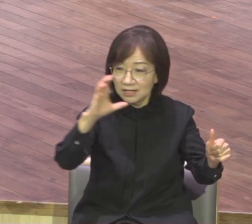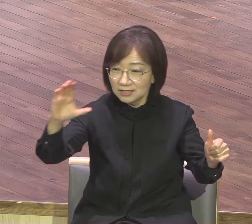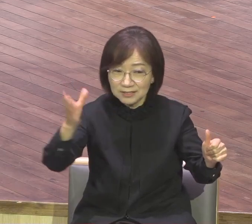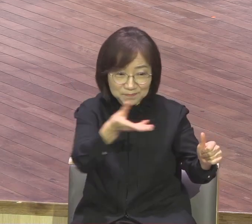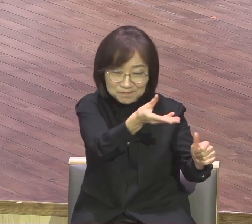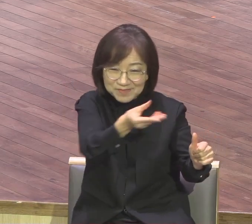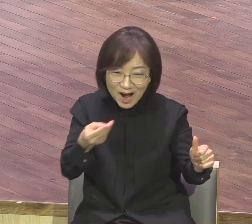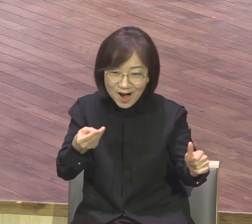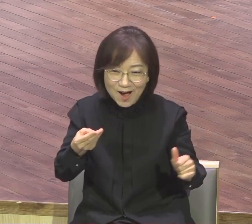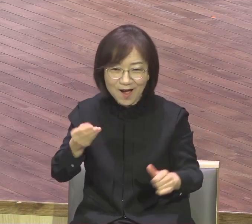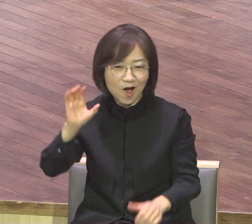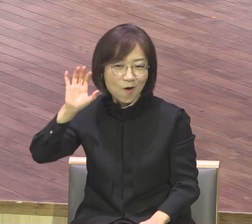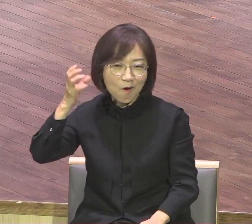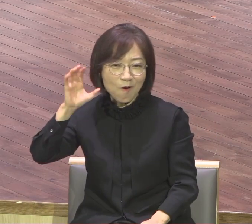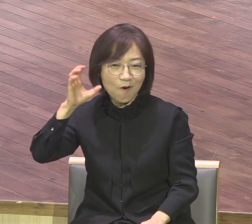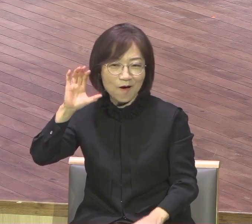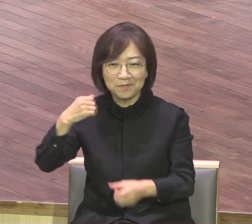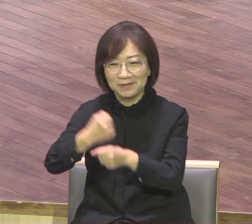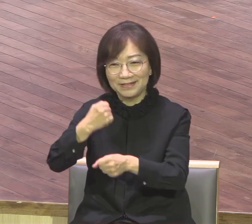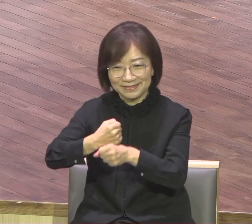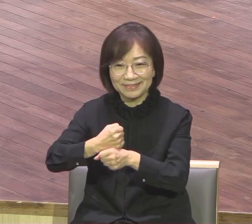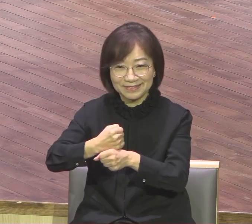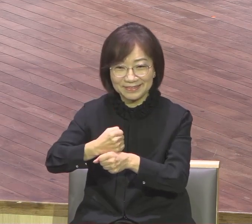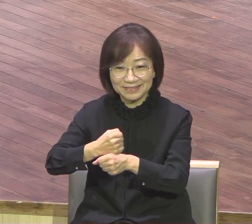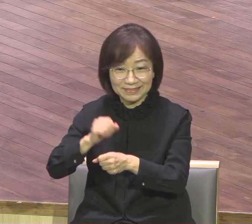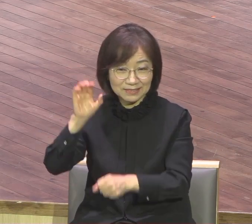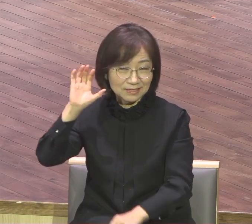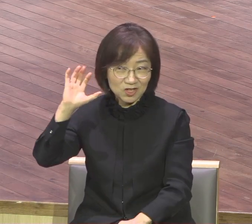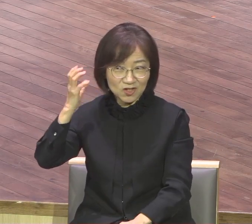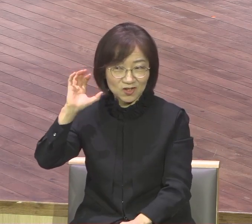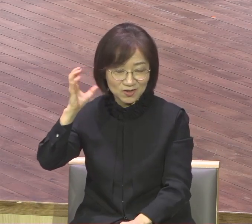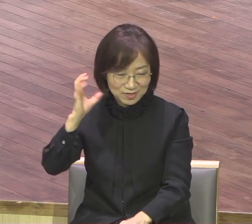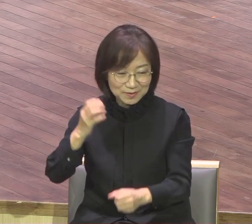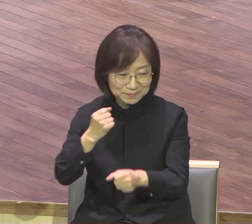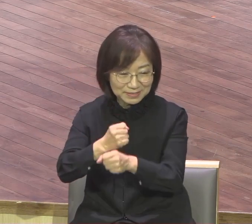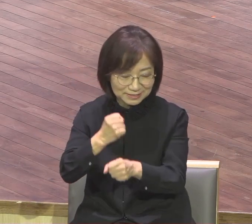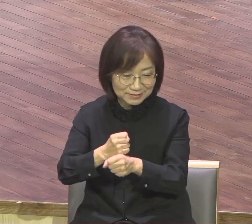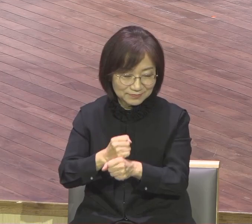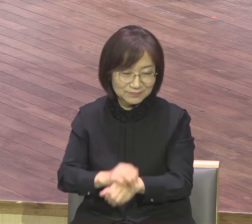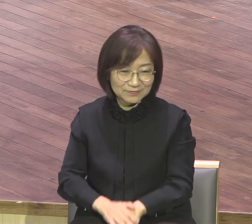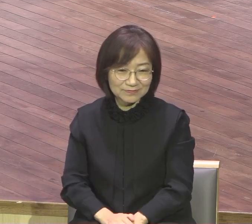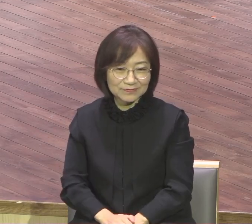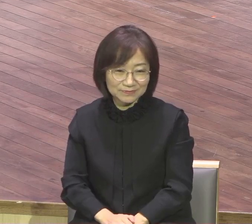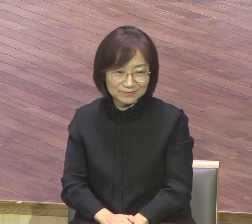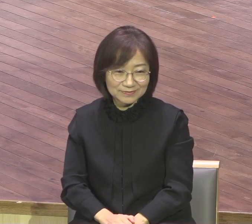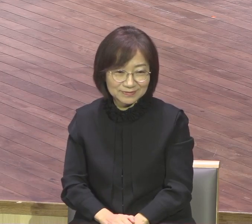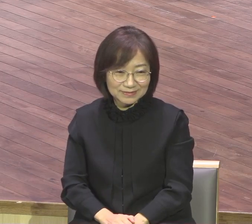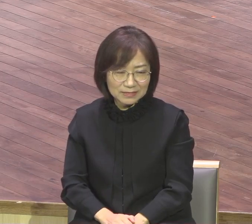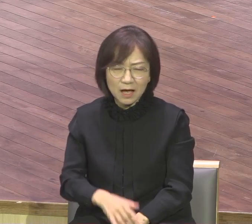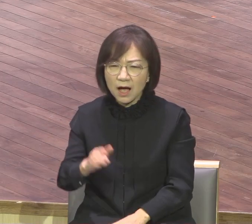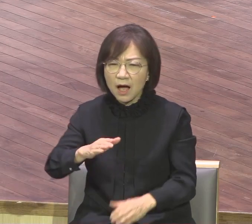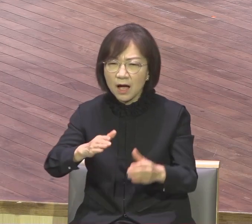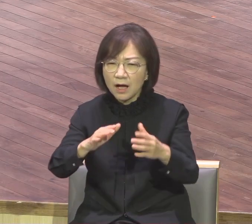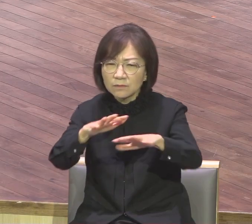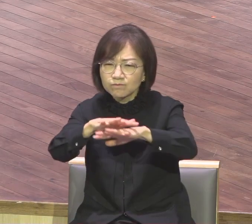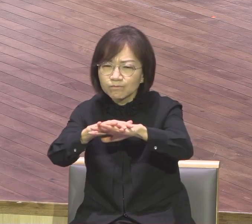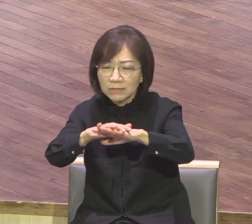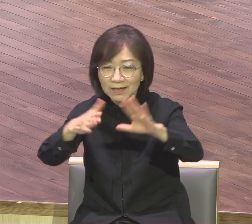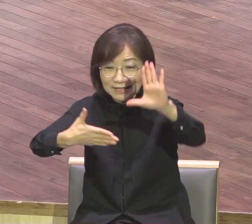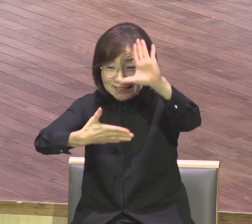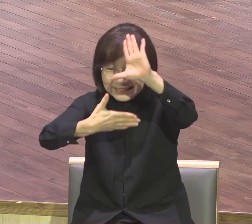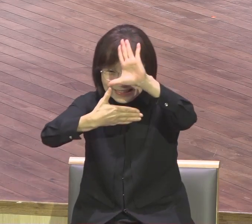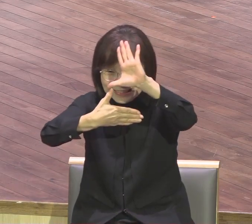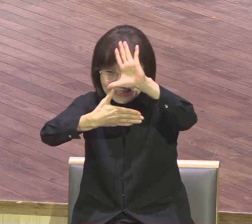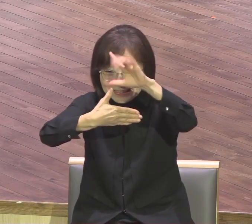se originó a través de Cristóbal Colón que encontró este nuevo continente. 지도를 보면 남미